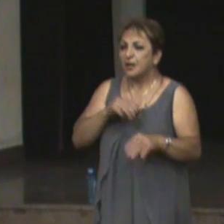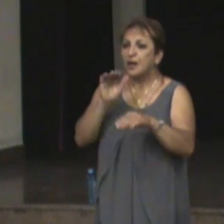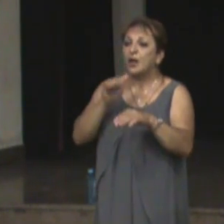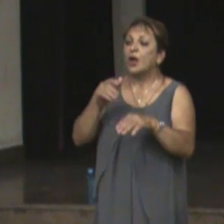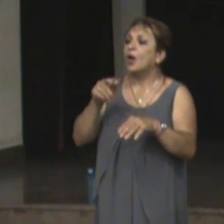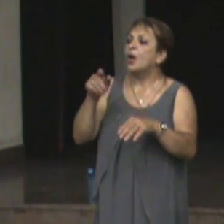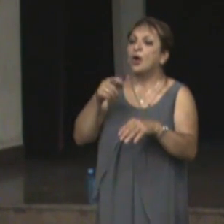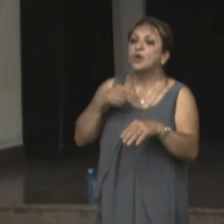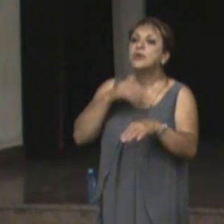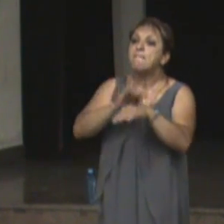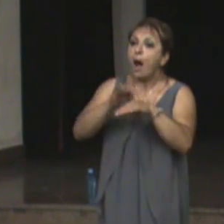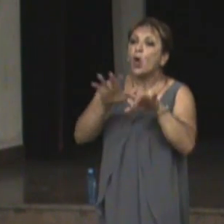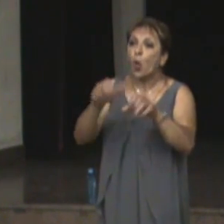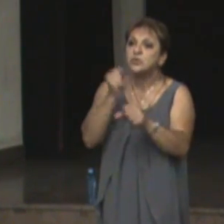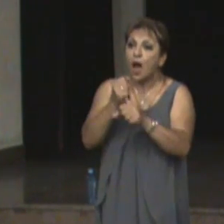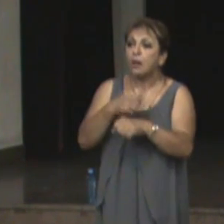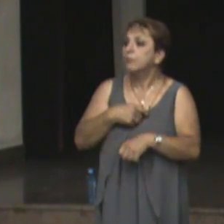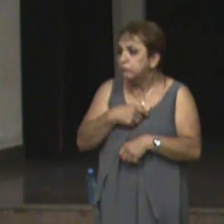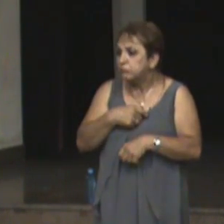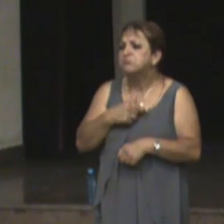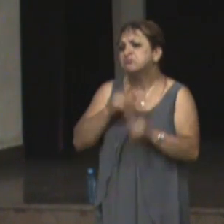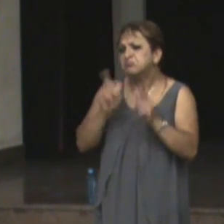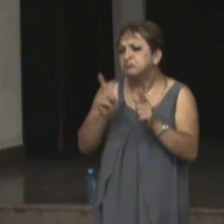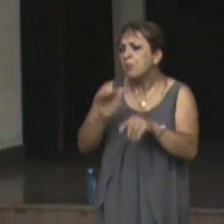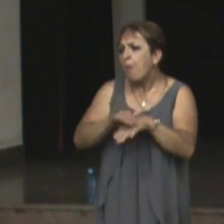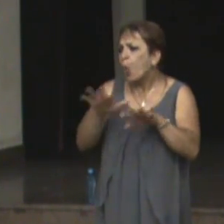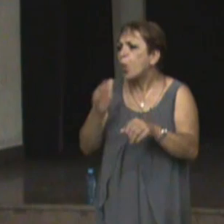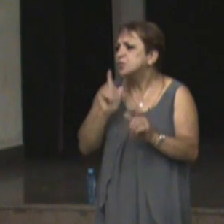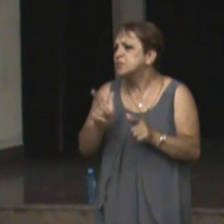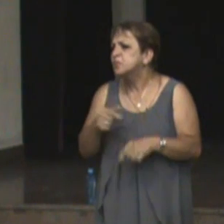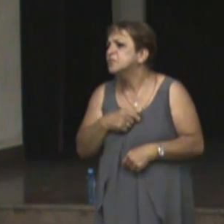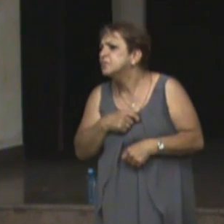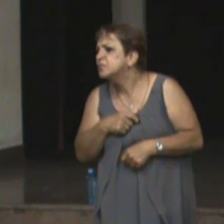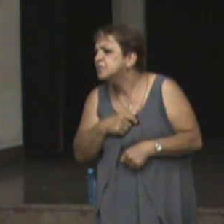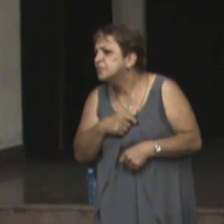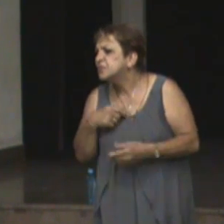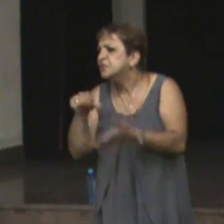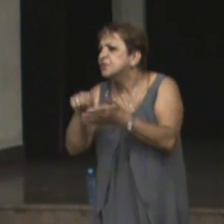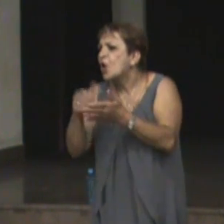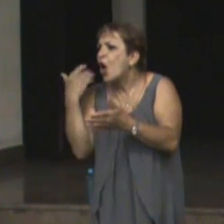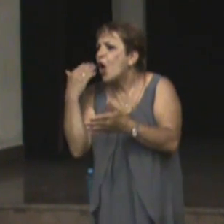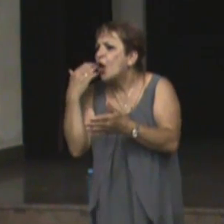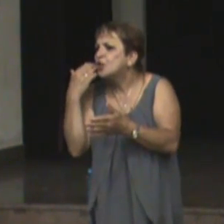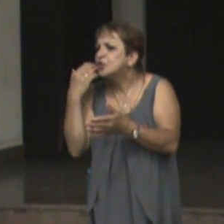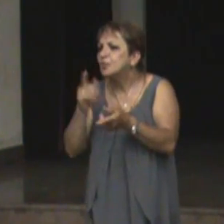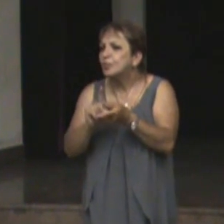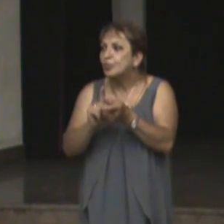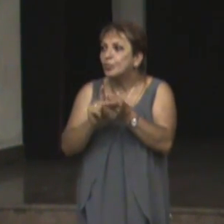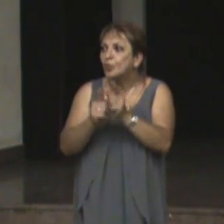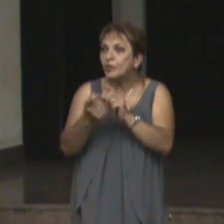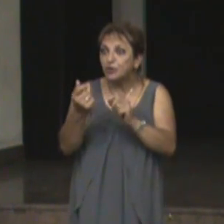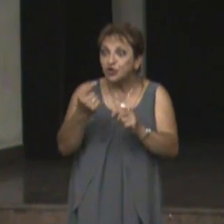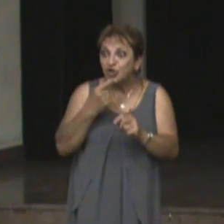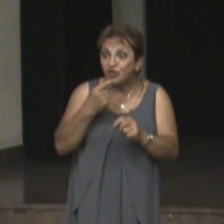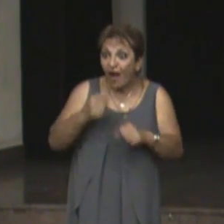անեմ, խնդրեմ անեմ, այնքան ժամանակ, քանի դեռ ես, դա հեշտ է ստացվում, երբ որ պիտի